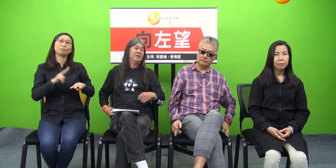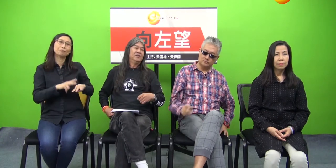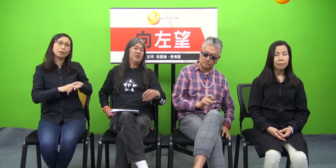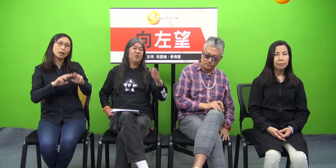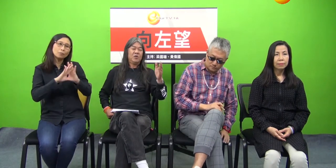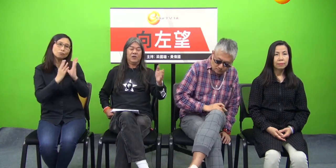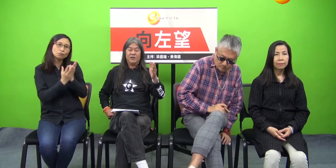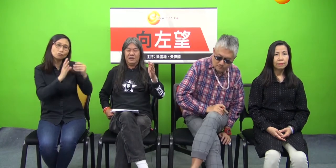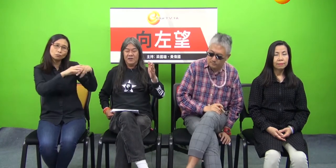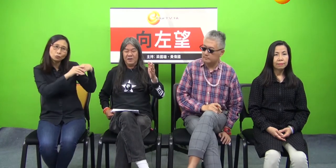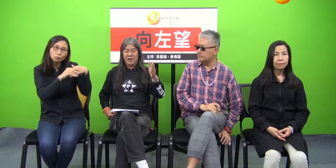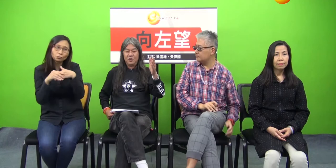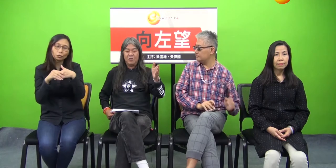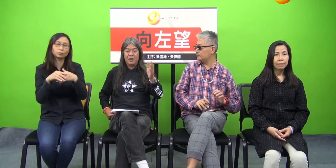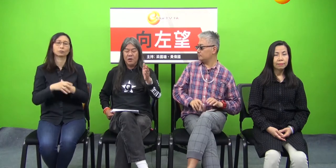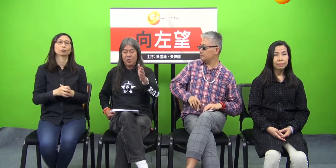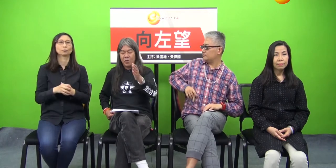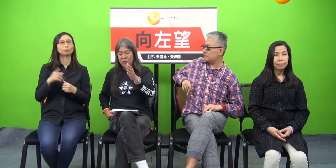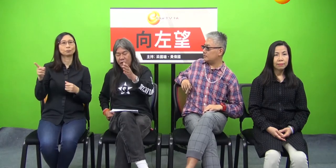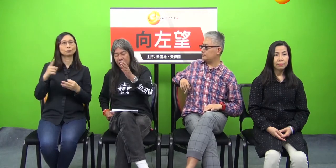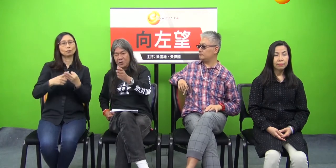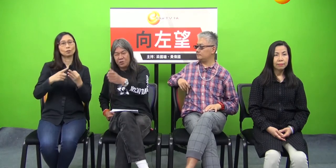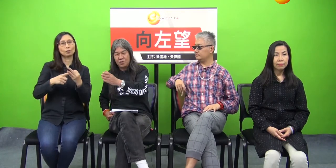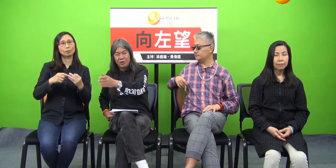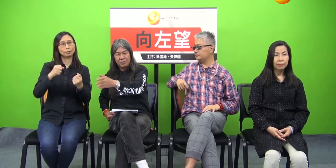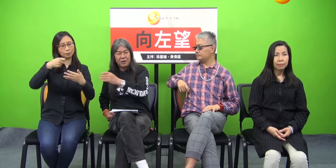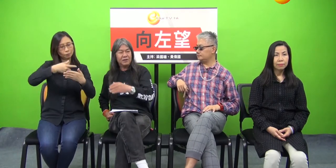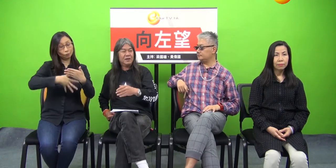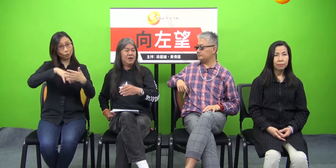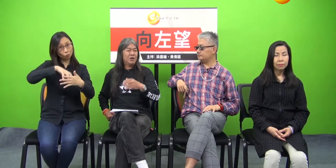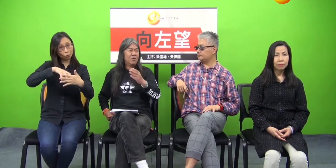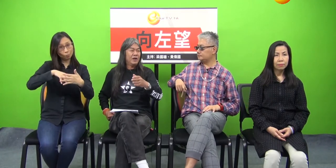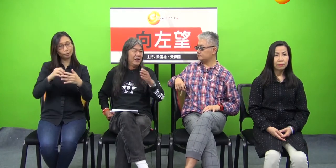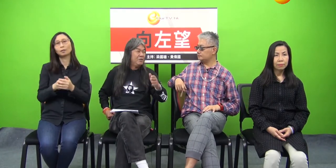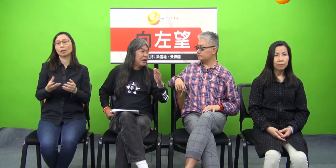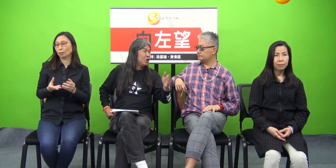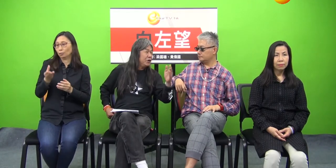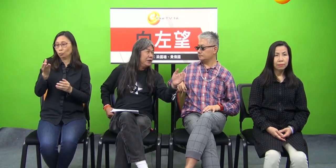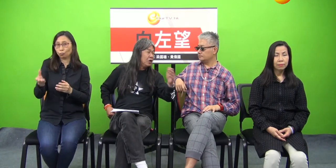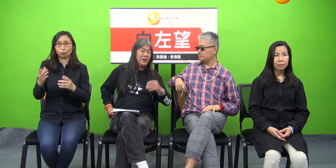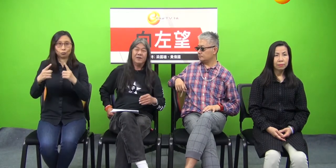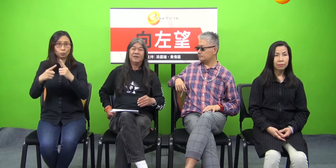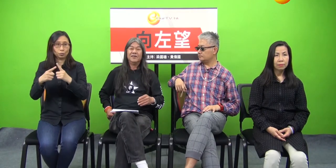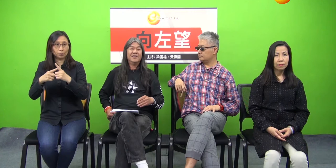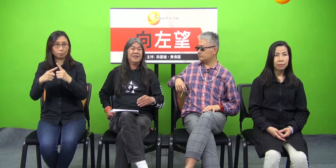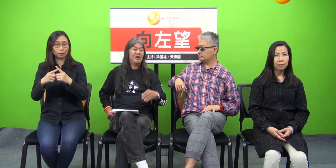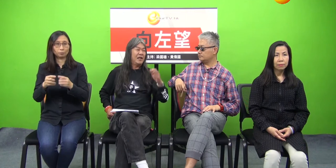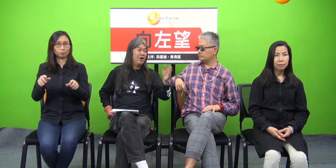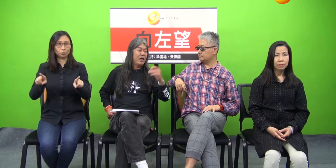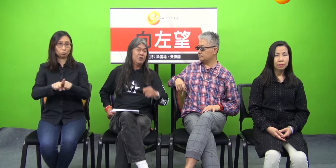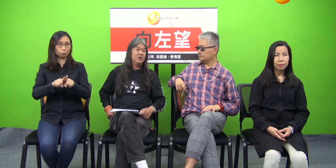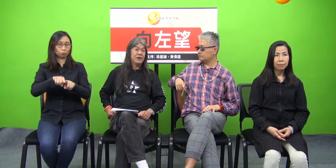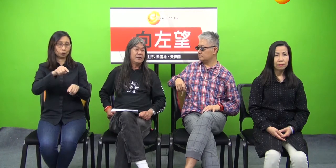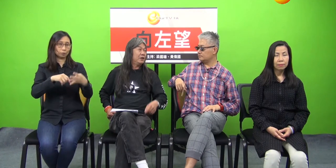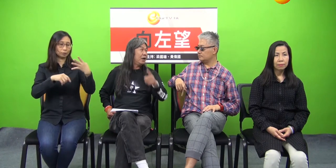邊，中國。中華人民共和國的權力屬於人民，同呢個憲法序言裏面有四項